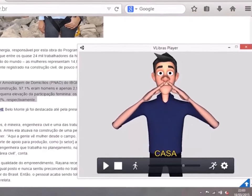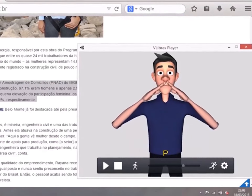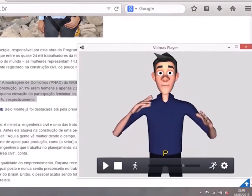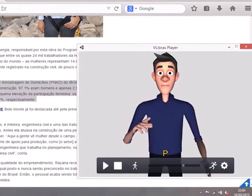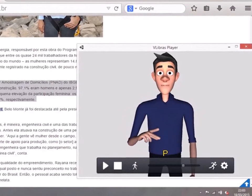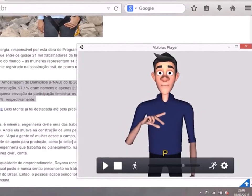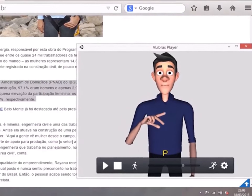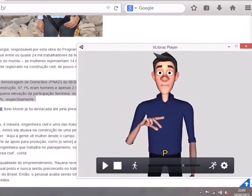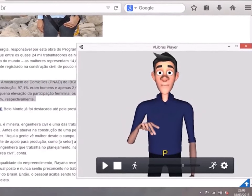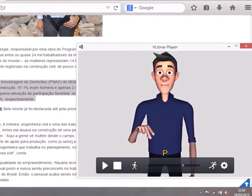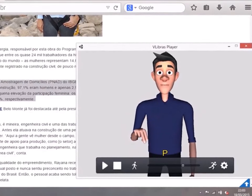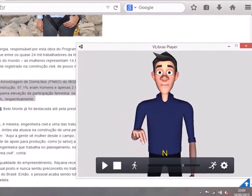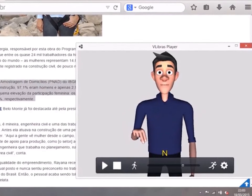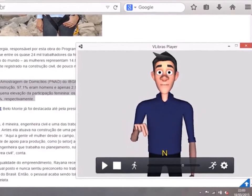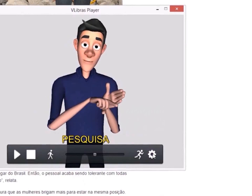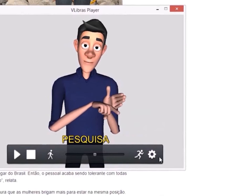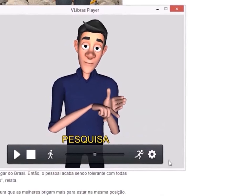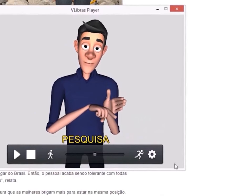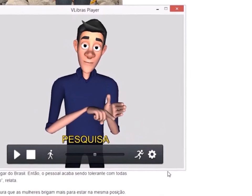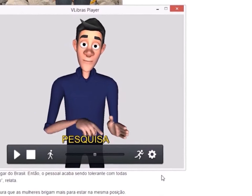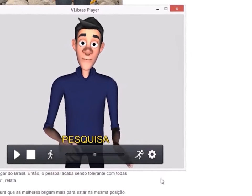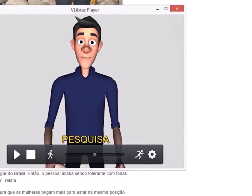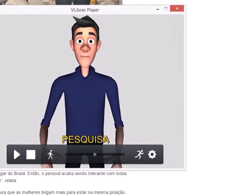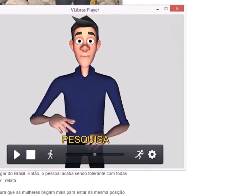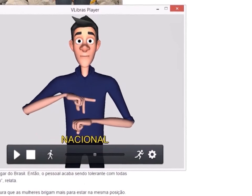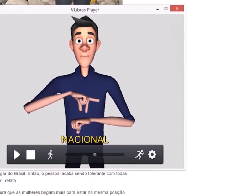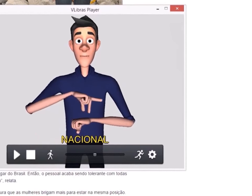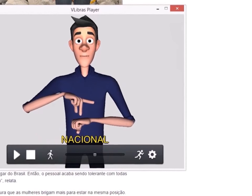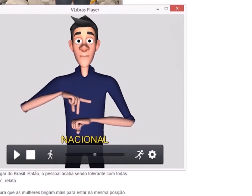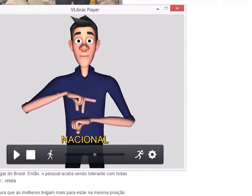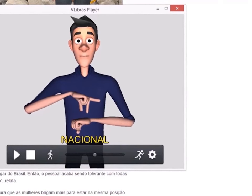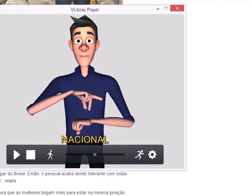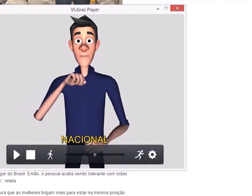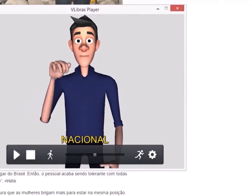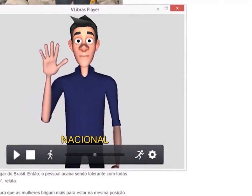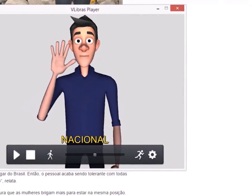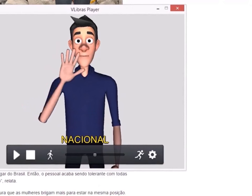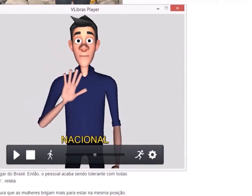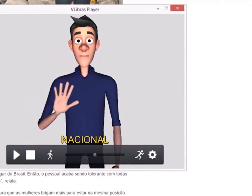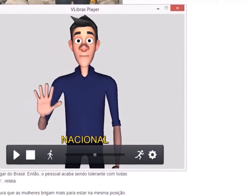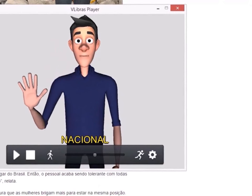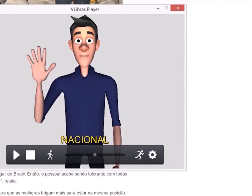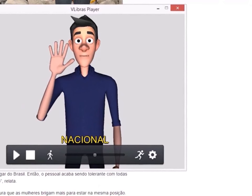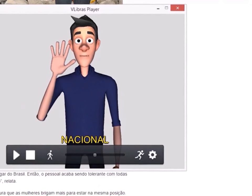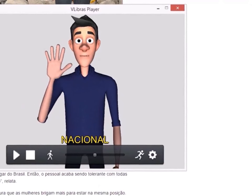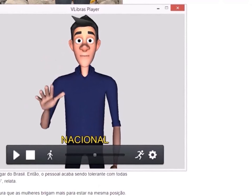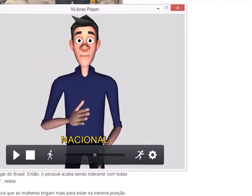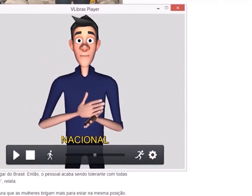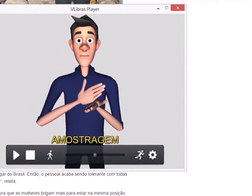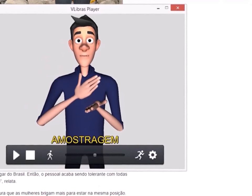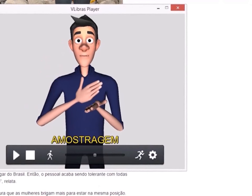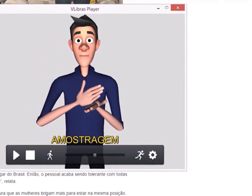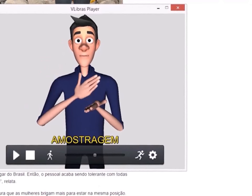vai ter acesso à informação, à busca por serviços públicos em formato digital e poderá ainda